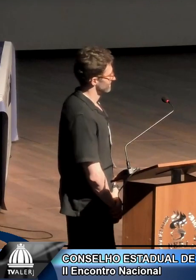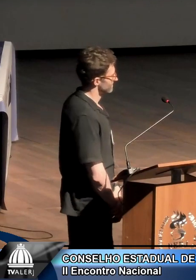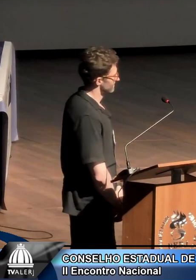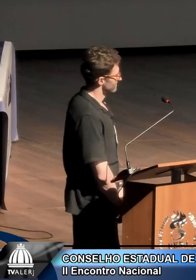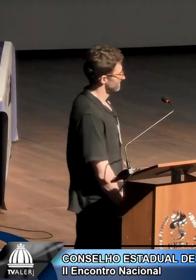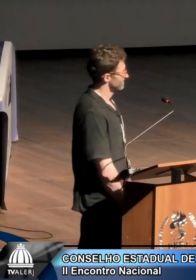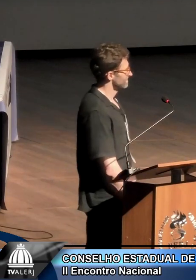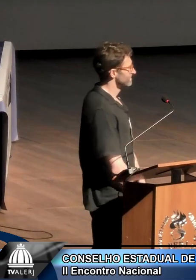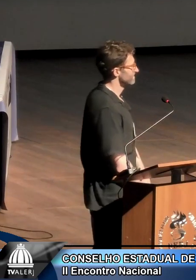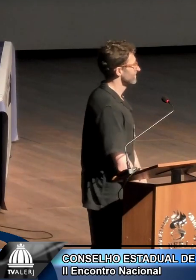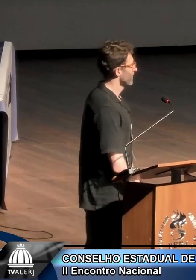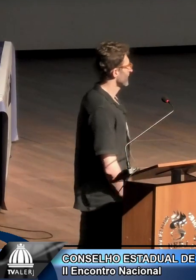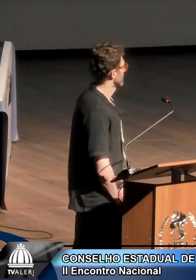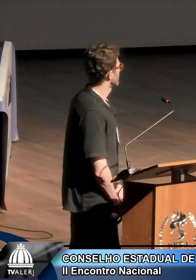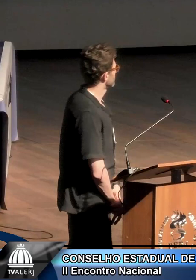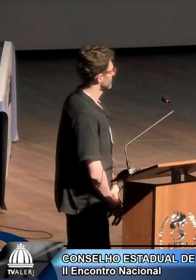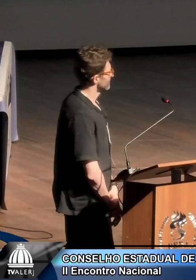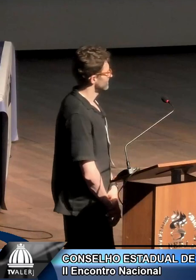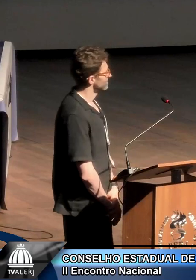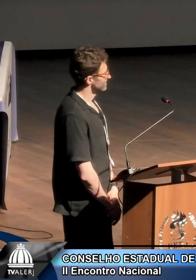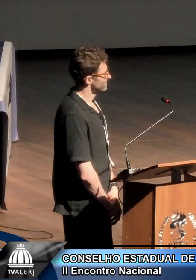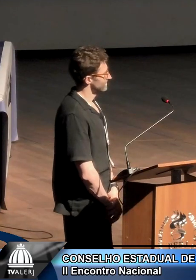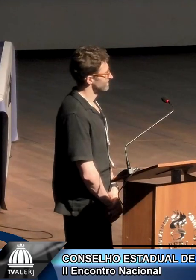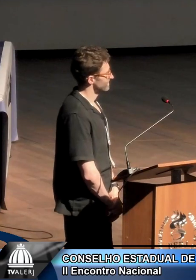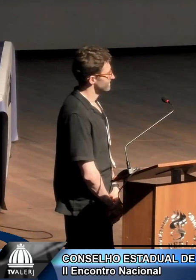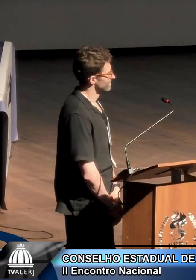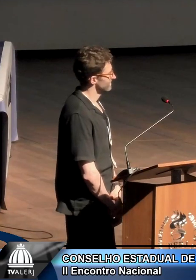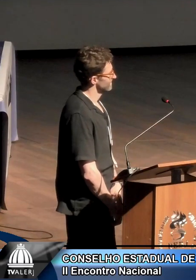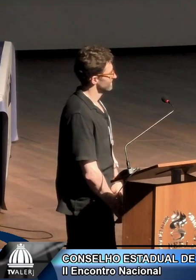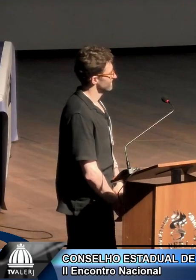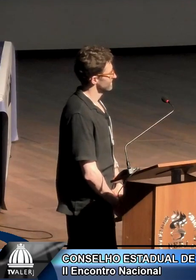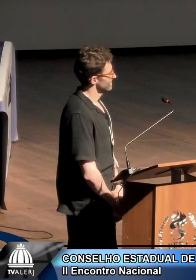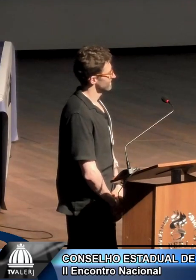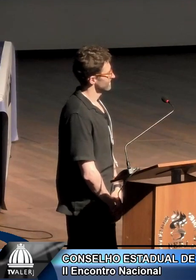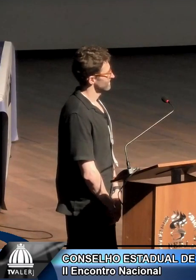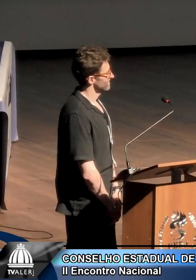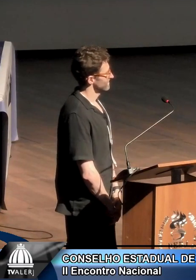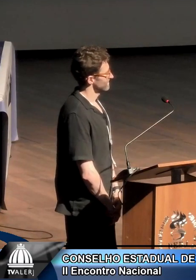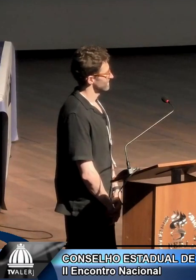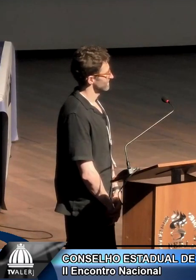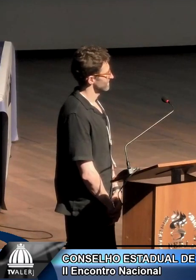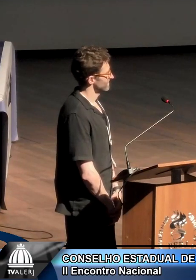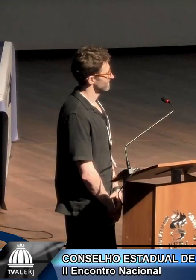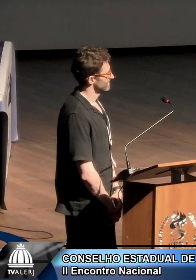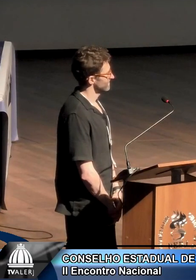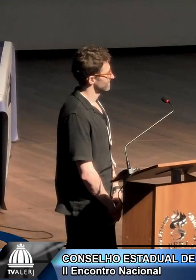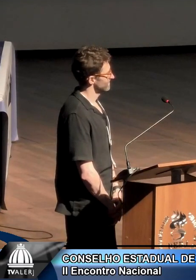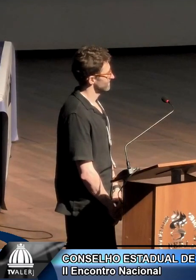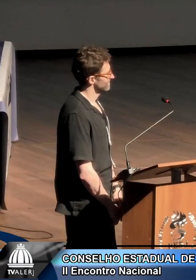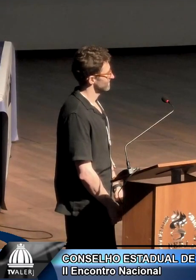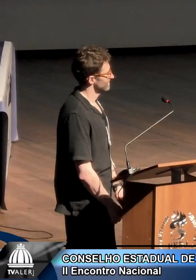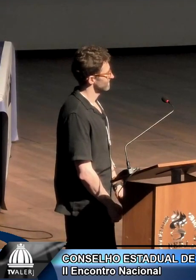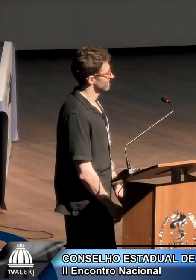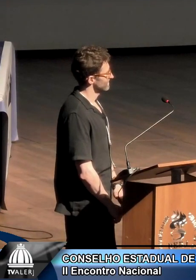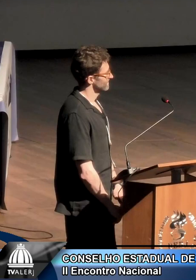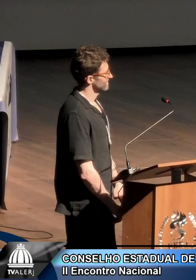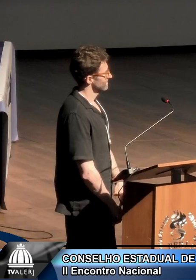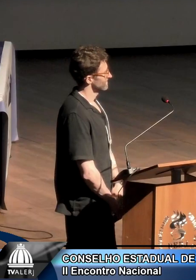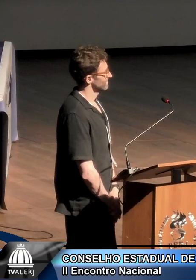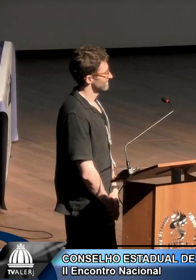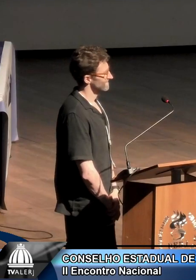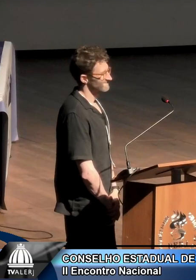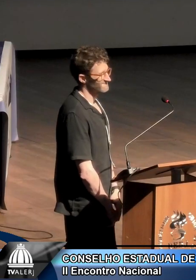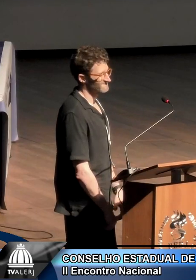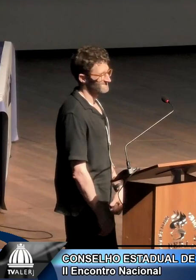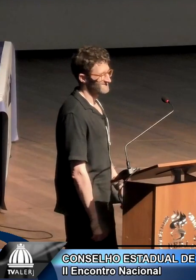contatos nas apresentações vão estar lá tá Recomendo vocês a olhar gente claro que isso não vai estar lá amanhã